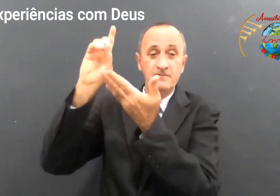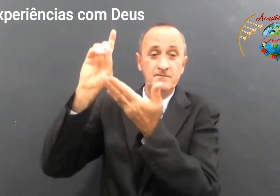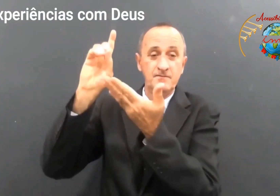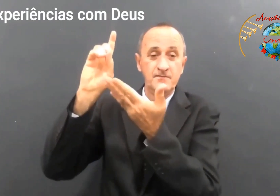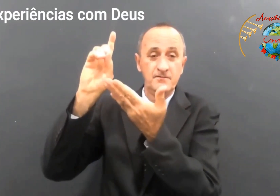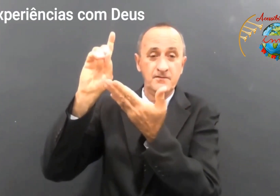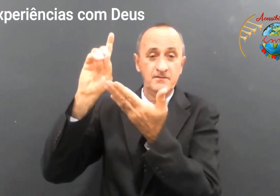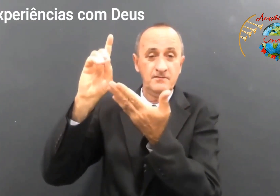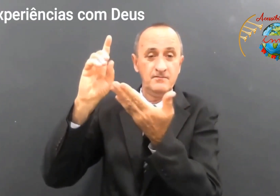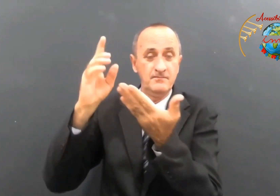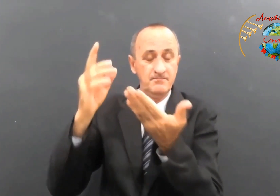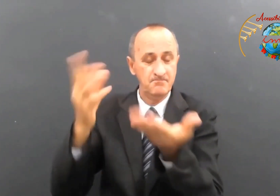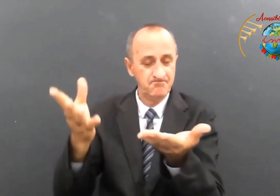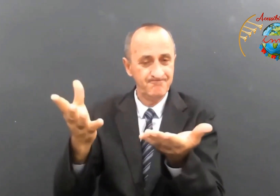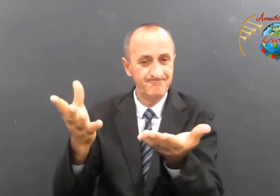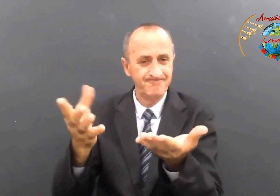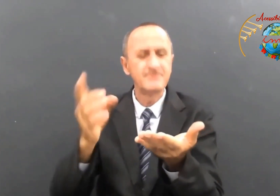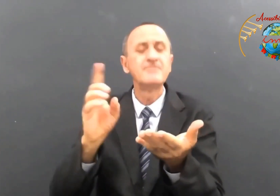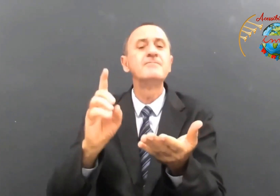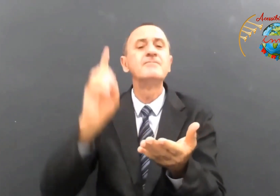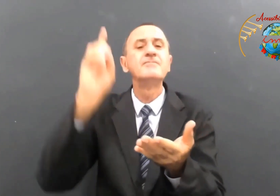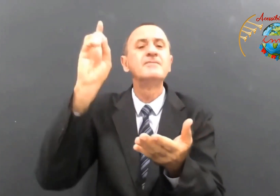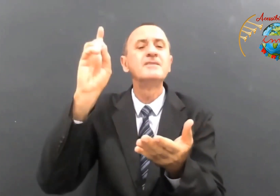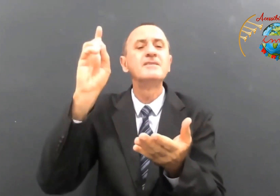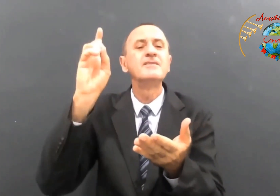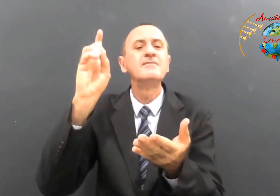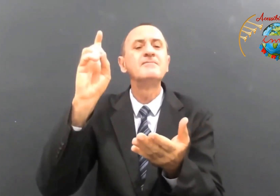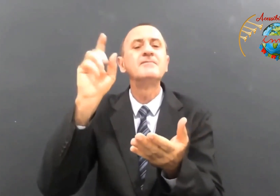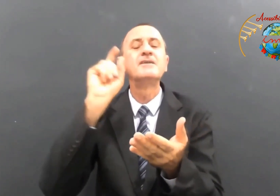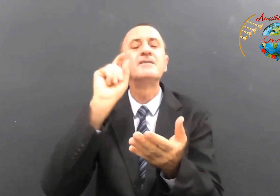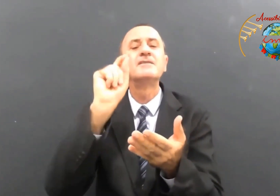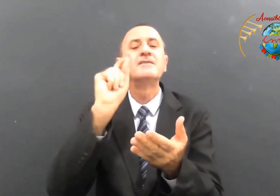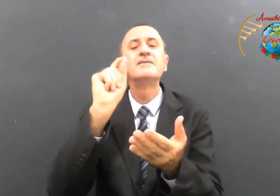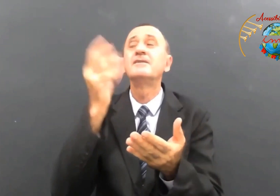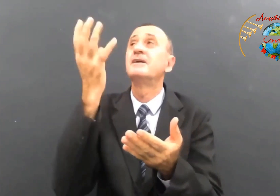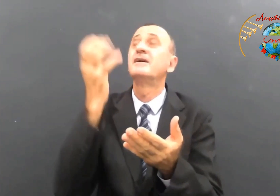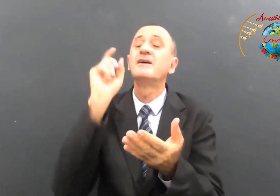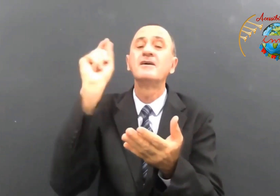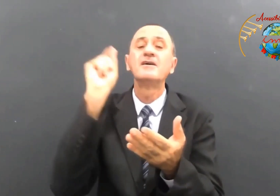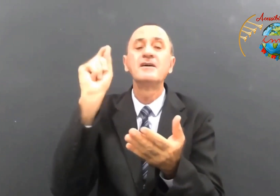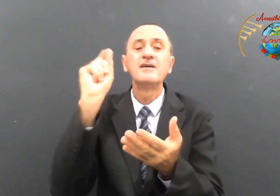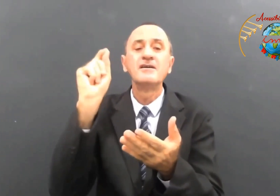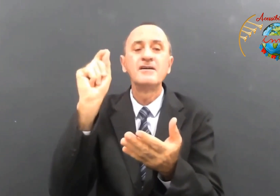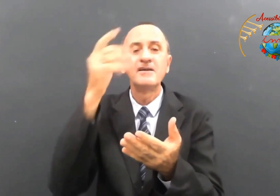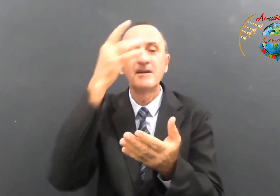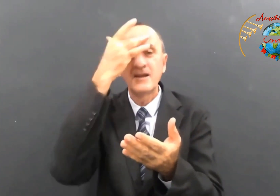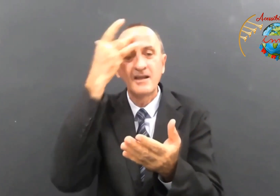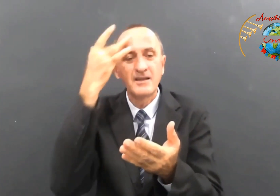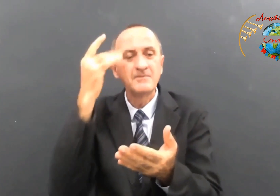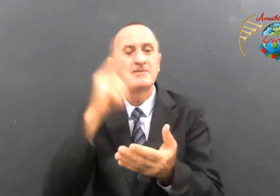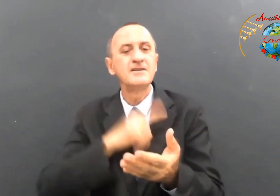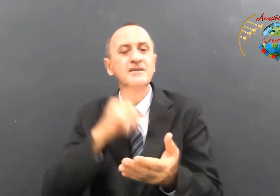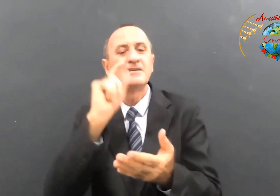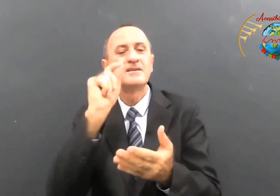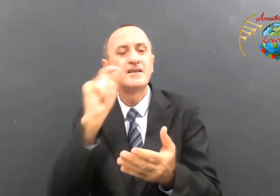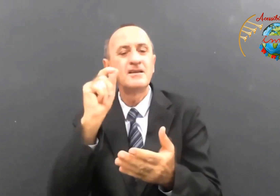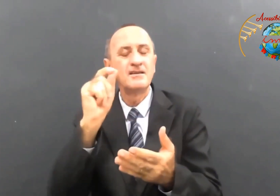Então Deus deseja o quê? Que a pessoa tenha apenas uma